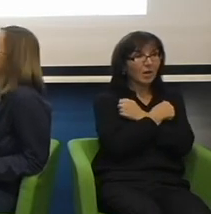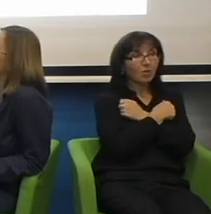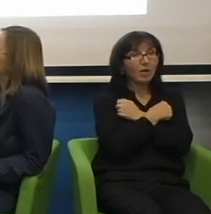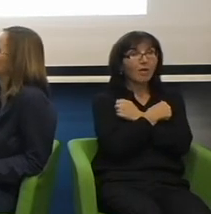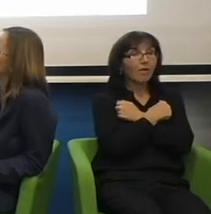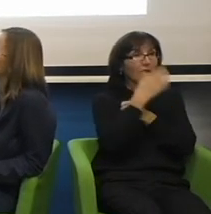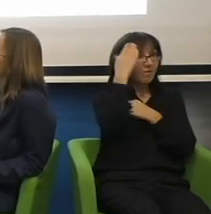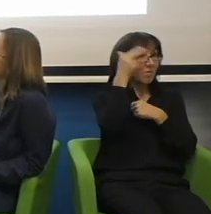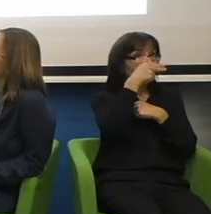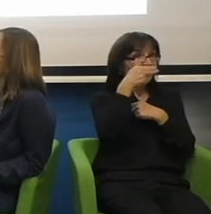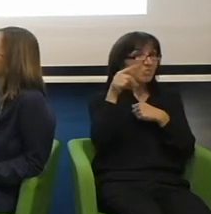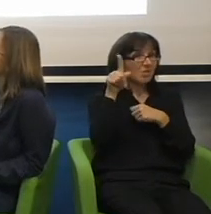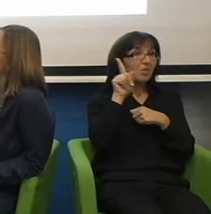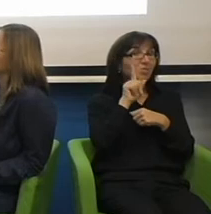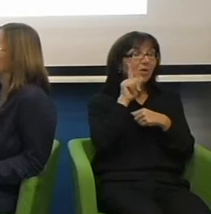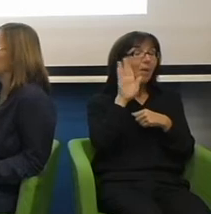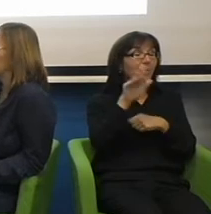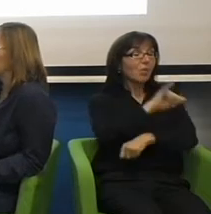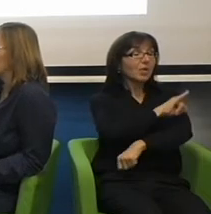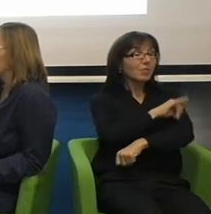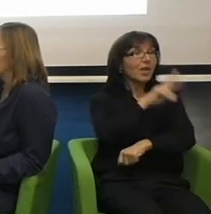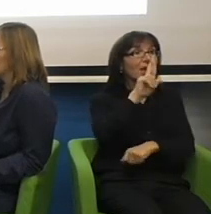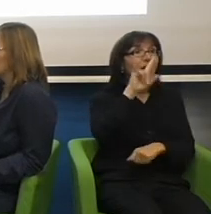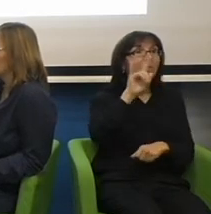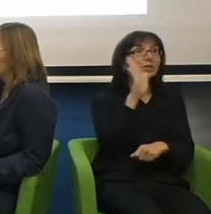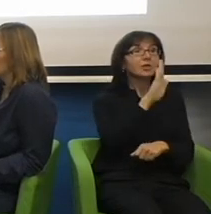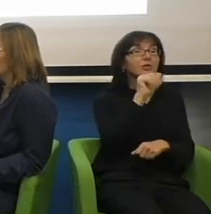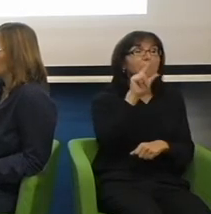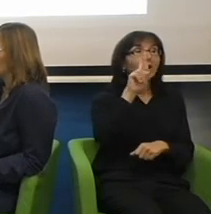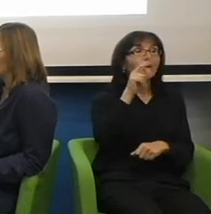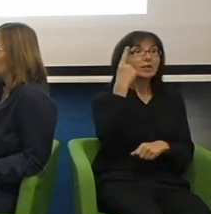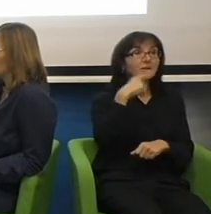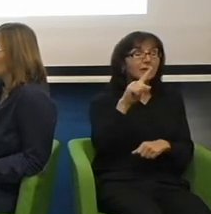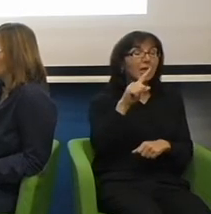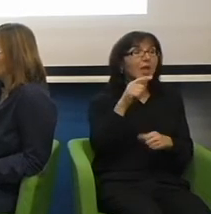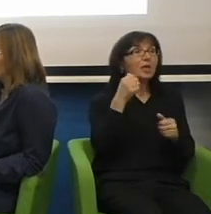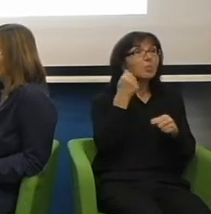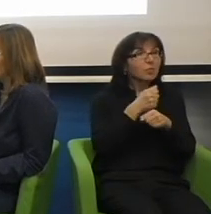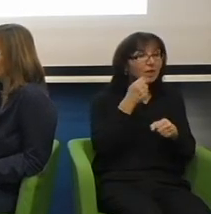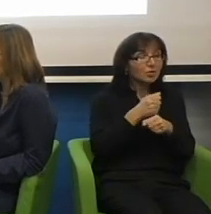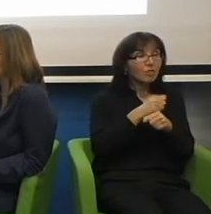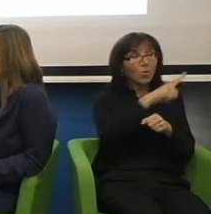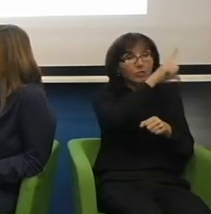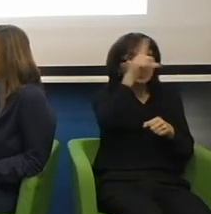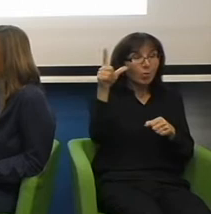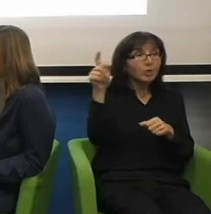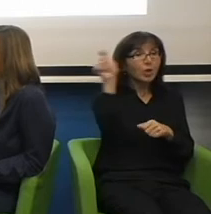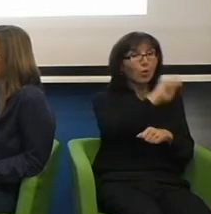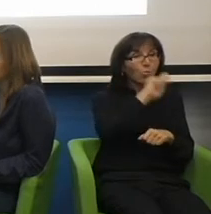temat, że miał na imię Ryszard i że pracował w Wojewódzkim Przedsiębiorstwie Komunikacyjnym. Czy był również członkiem